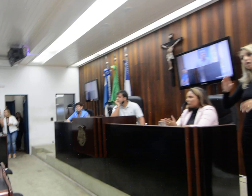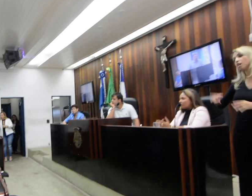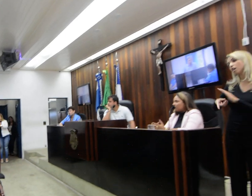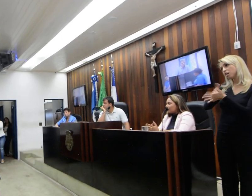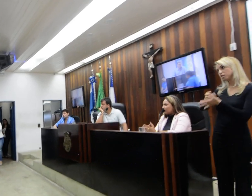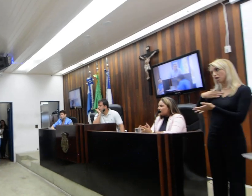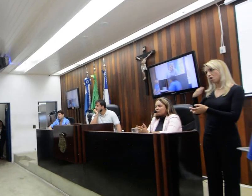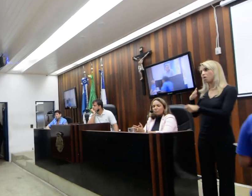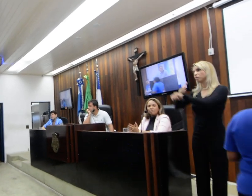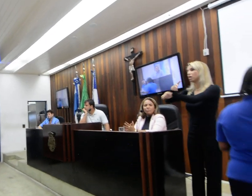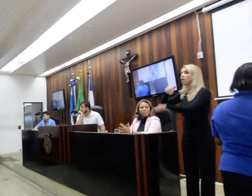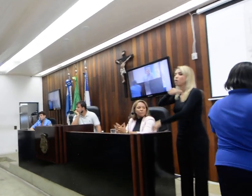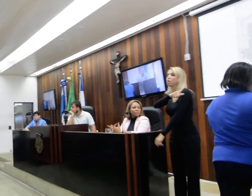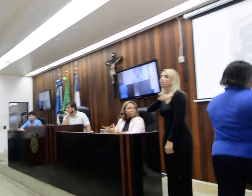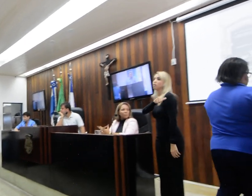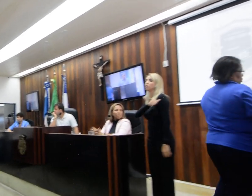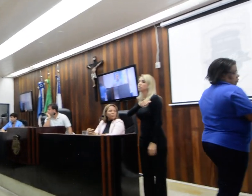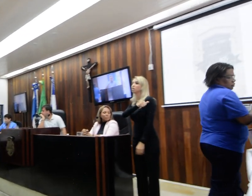Janeiro.